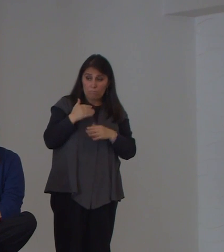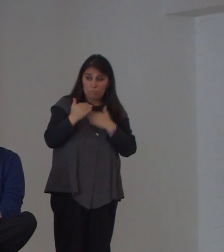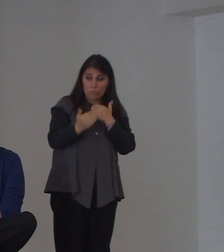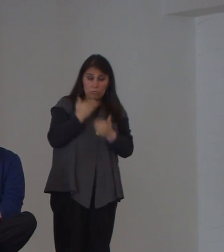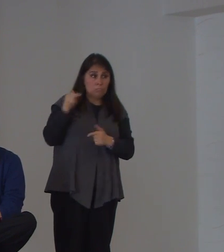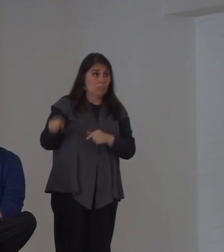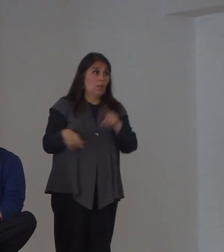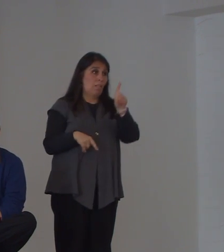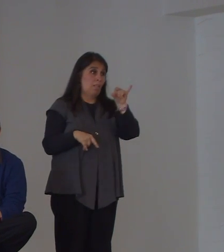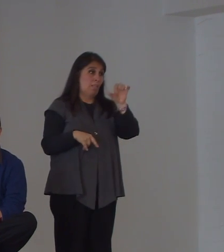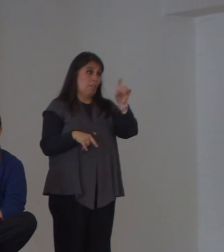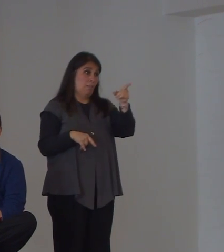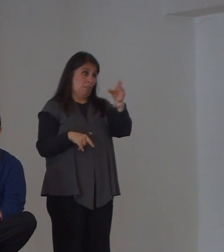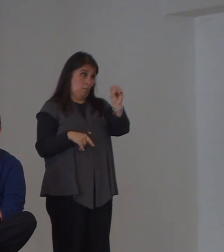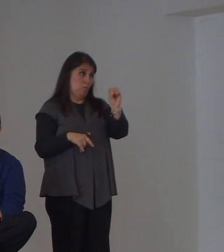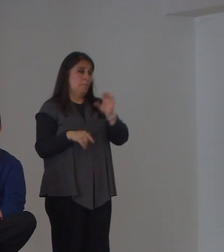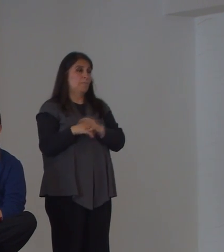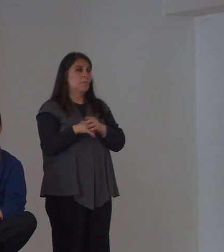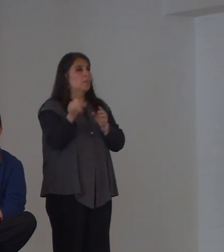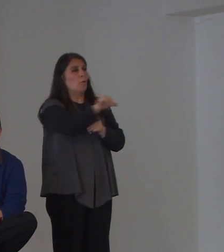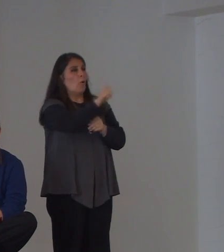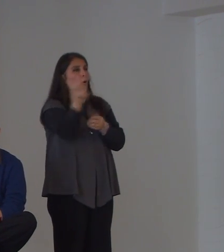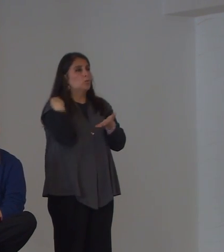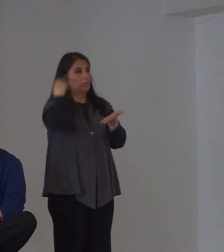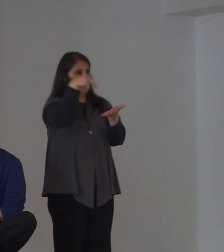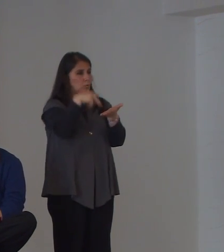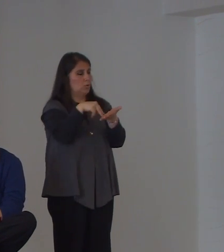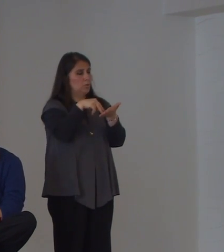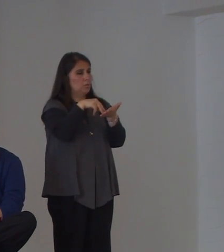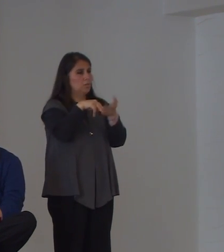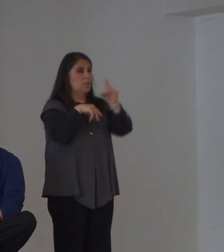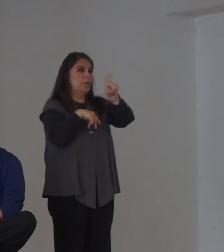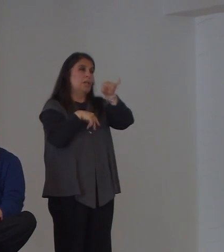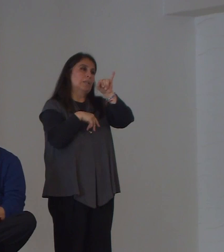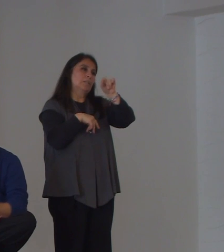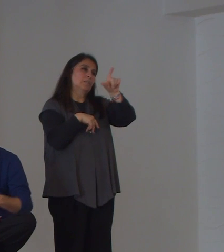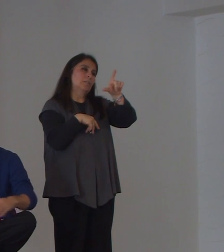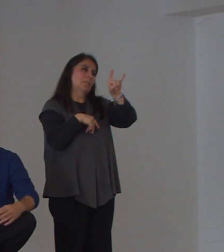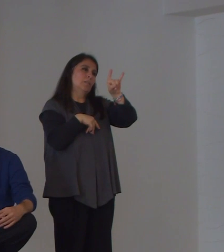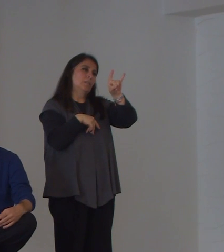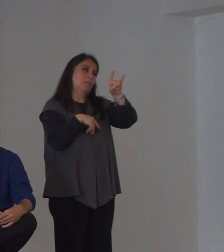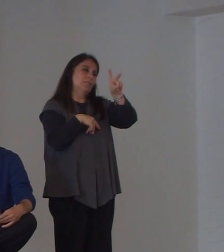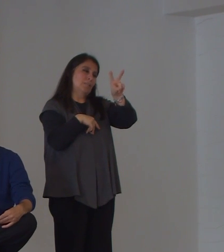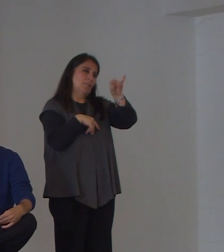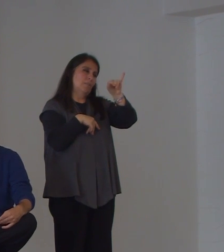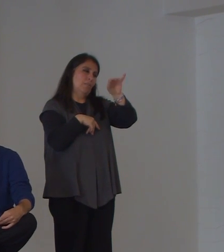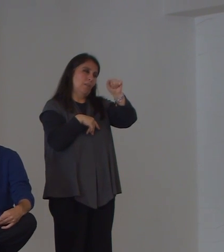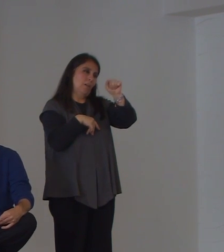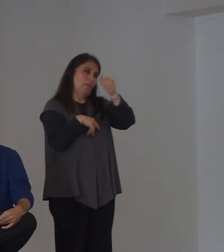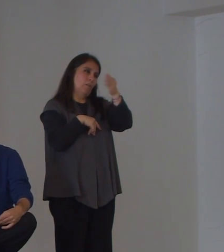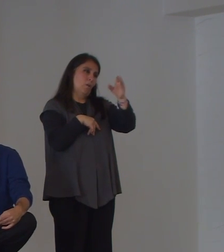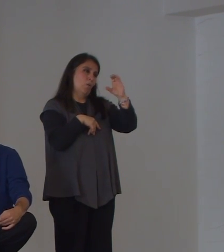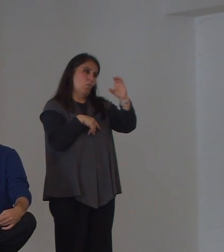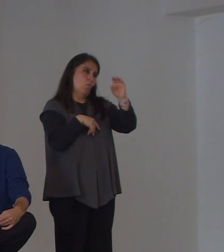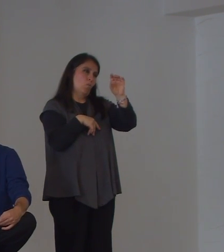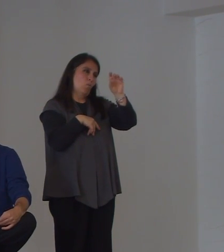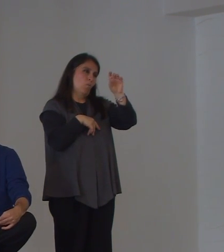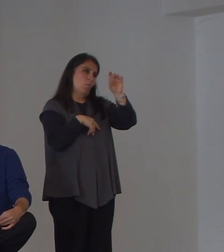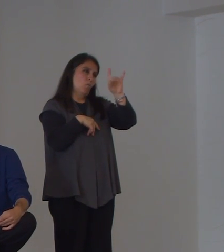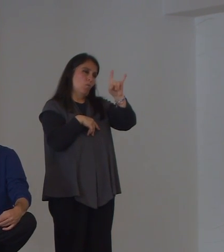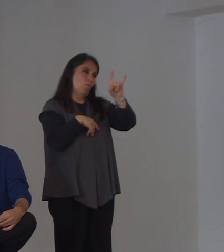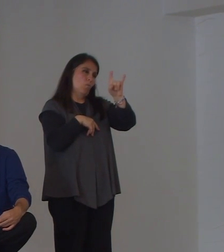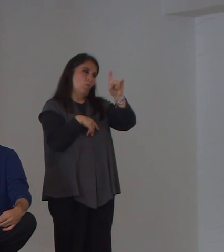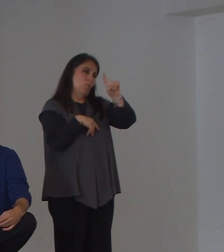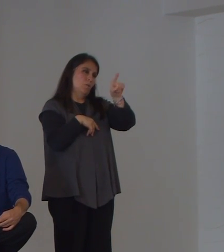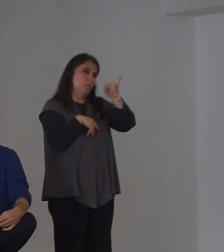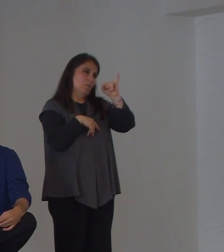como lo plantean algunos autores, como Silvia Leo Cusicano, que nosotros sí tenemos esa intuición, es